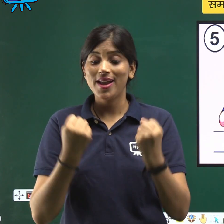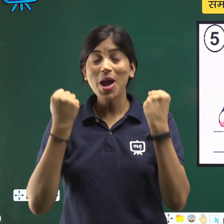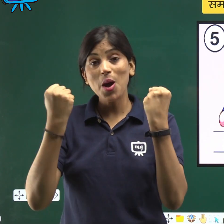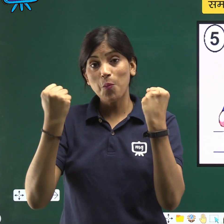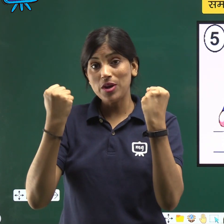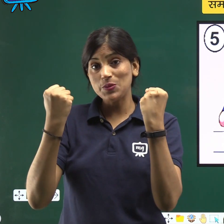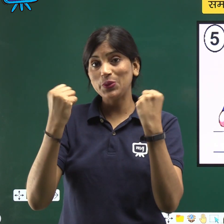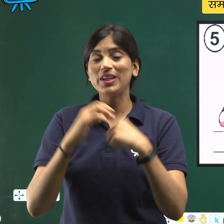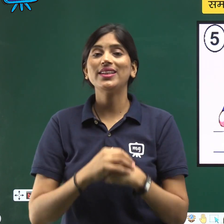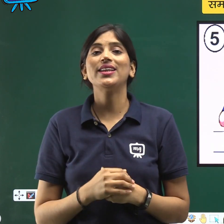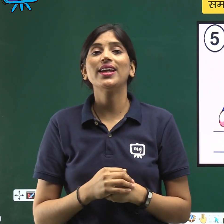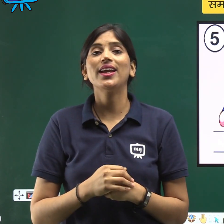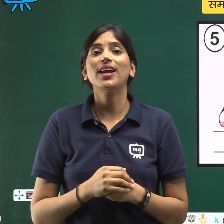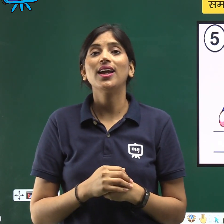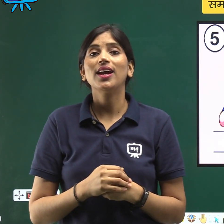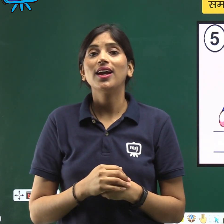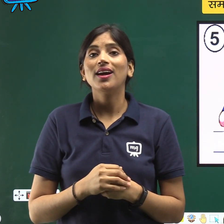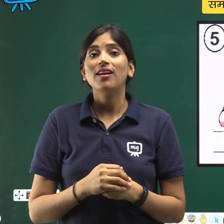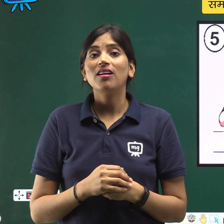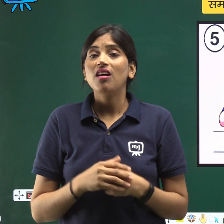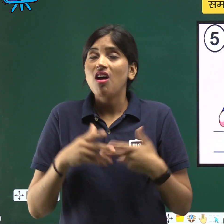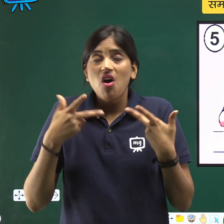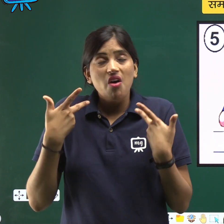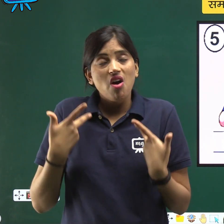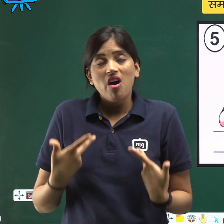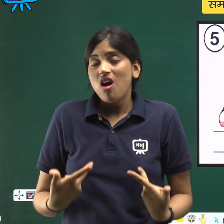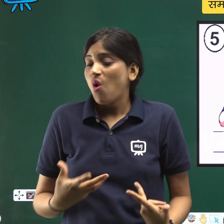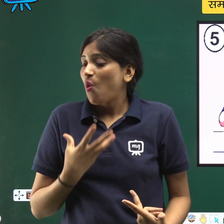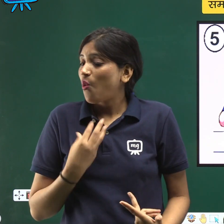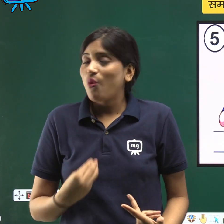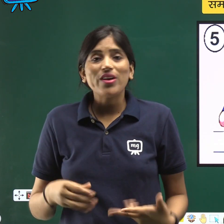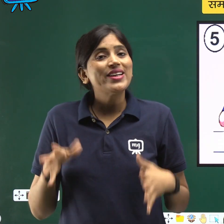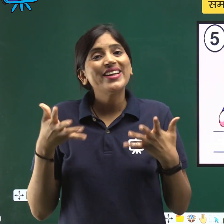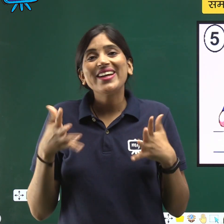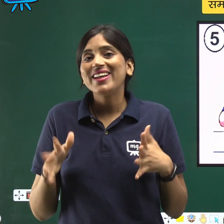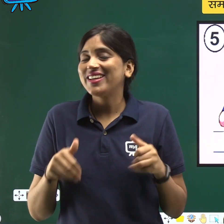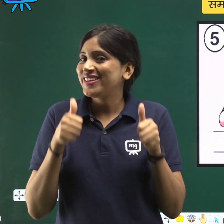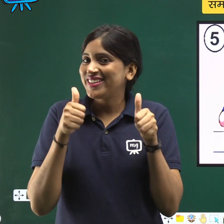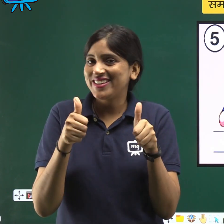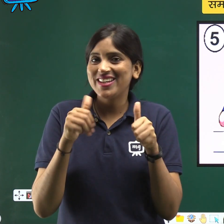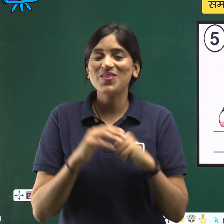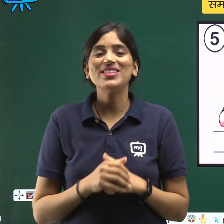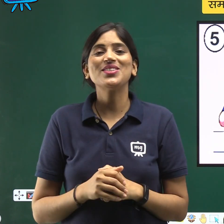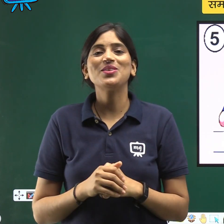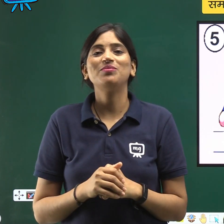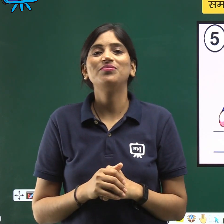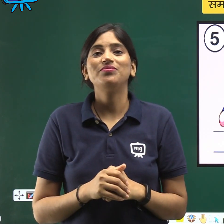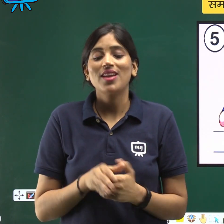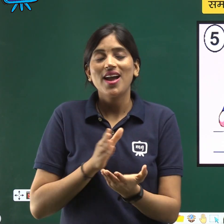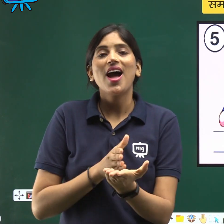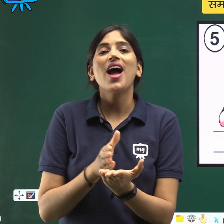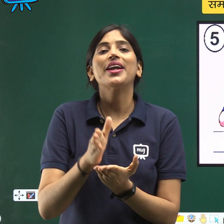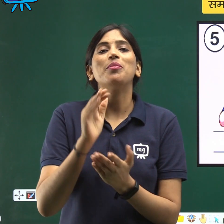मजबूत रहते हैं, कमजोरी नहीं आती। ठीक है बच्चों,